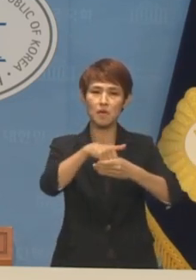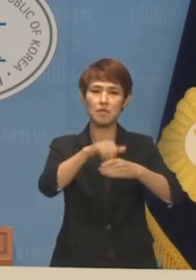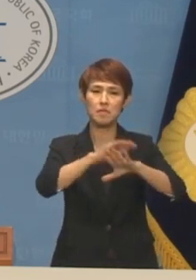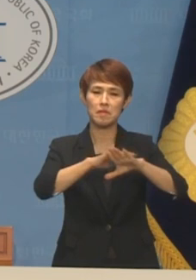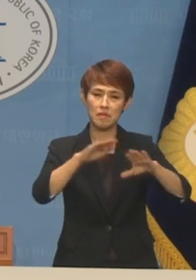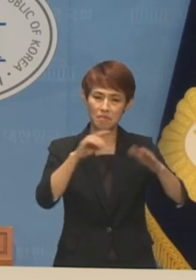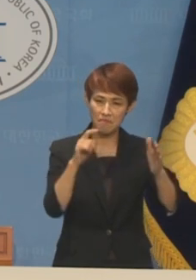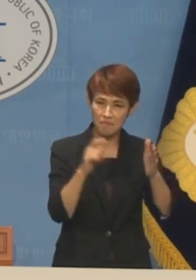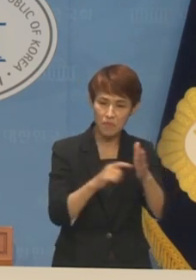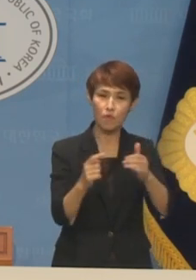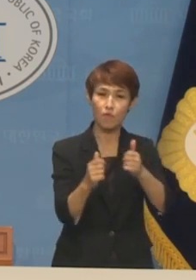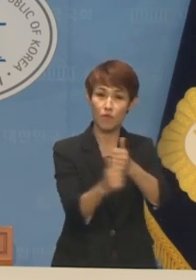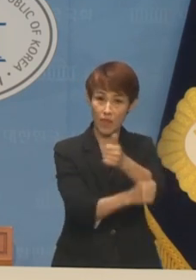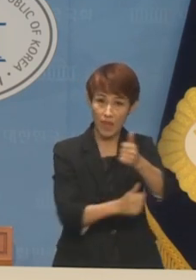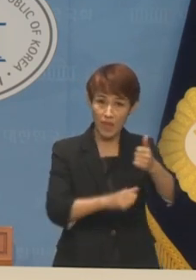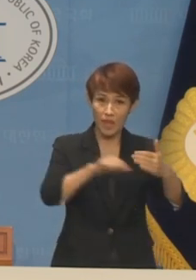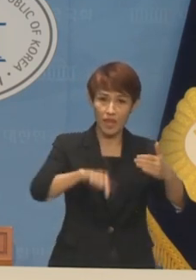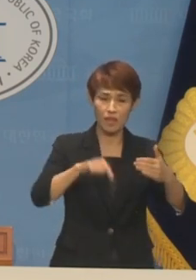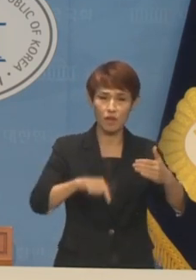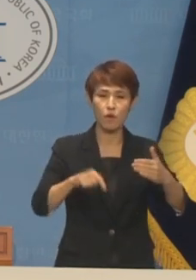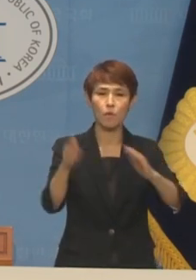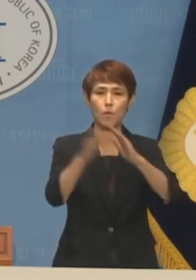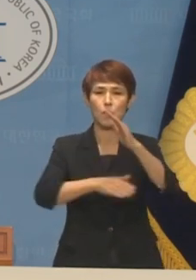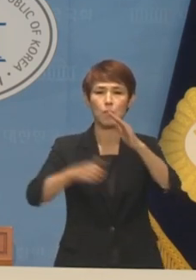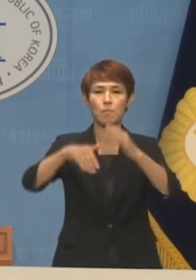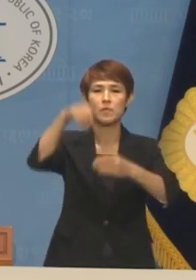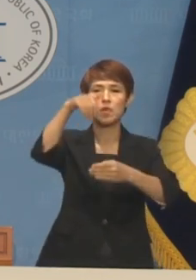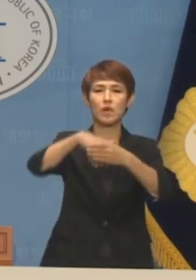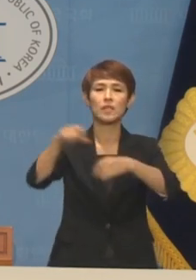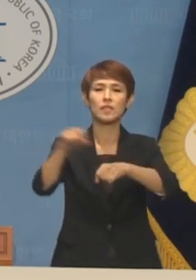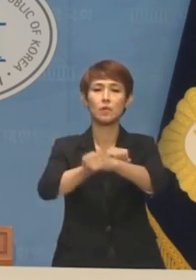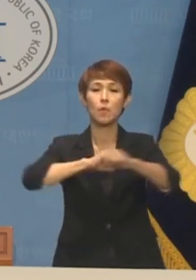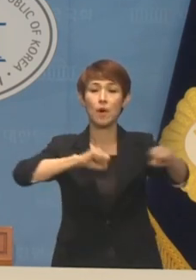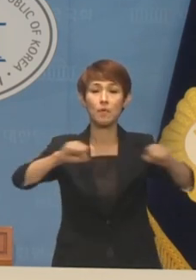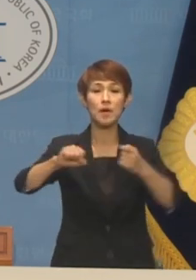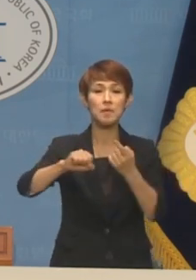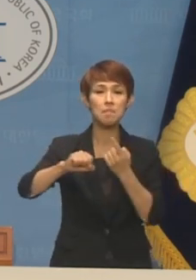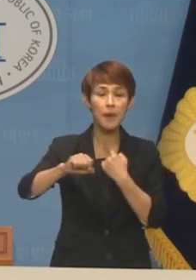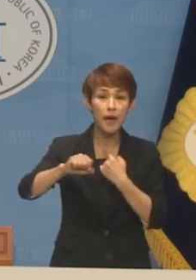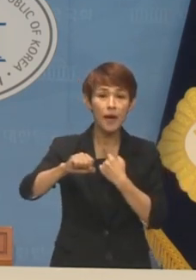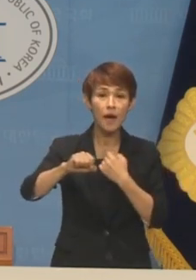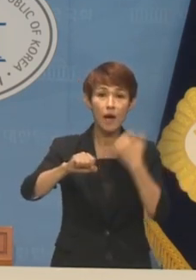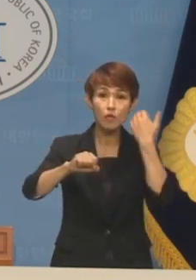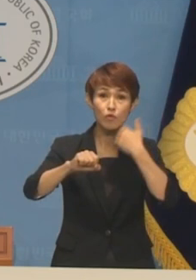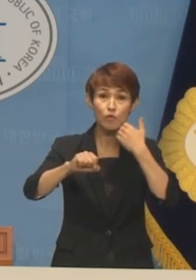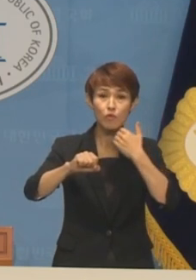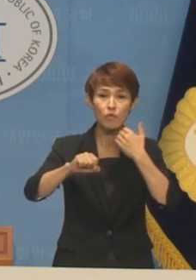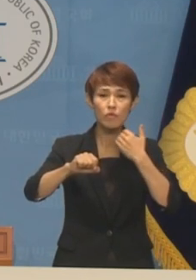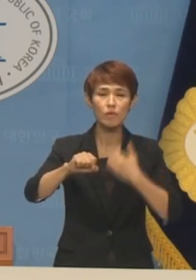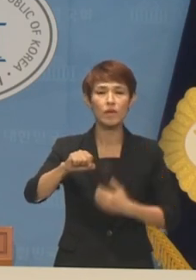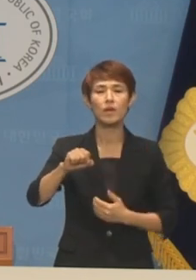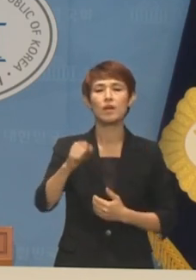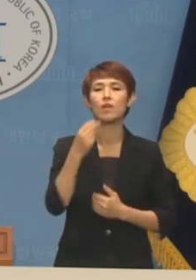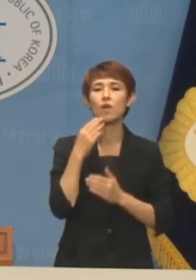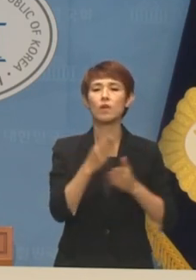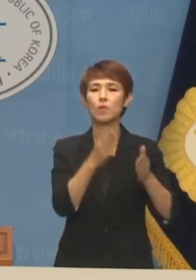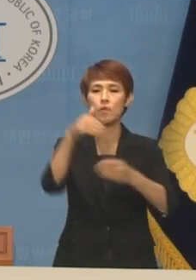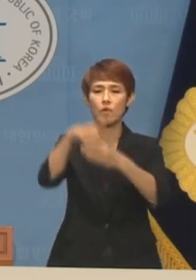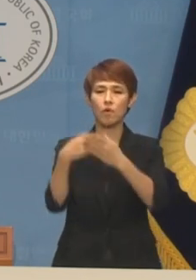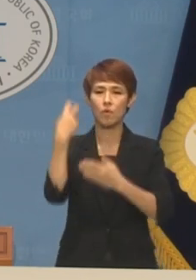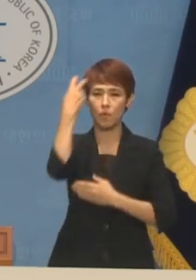선거대책위원회에서 공명선거 특보로 활동했던 의혹이 있던 전 경기도